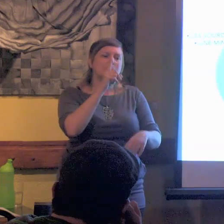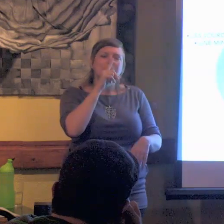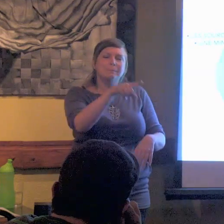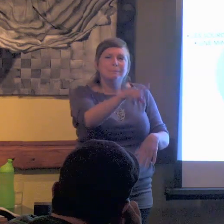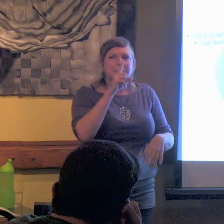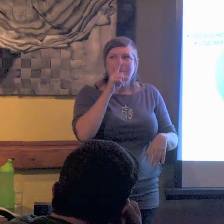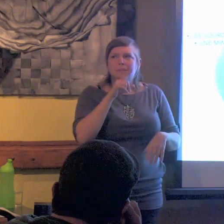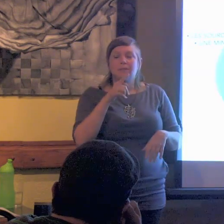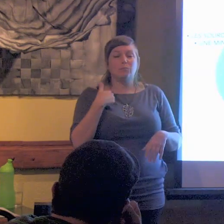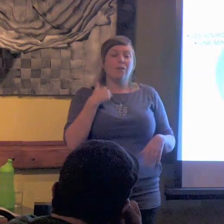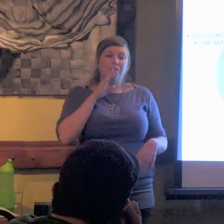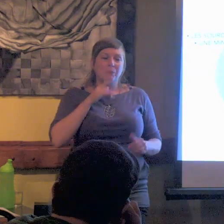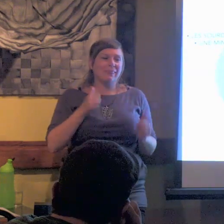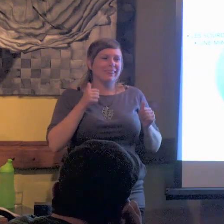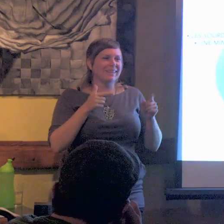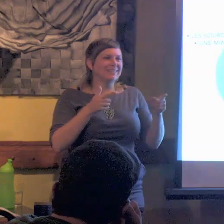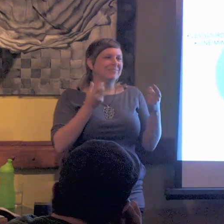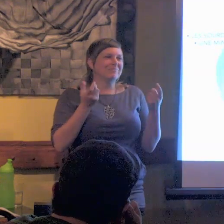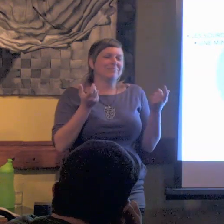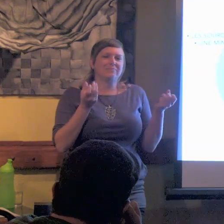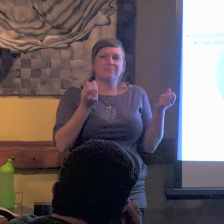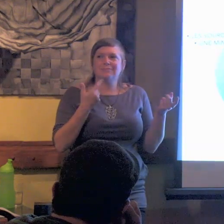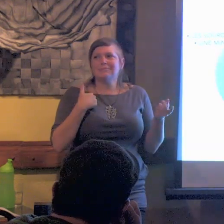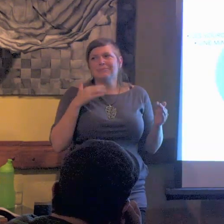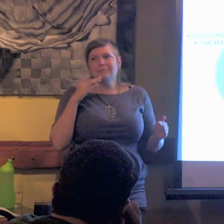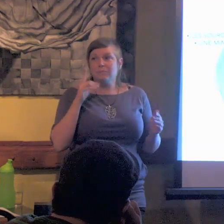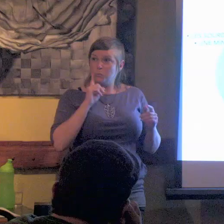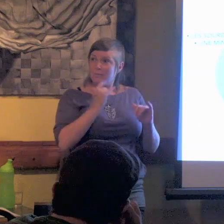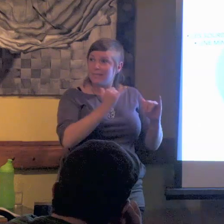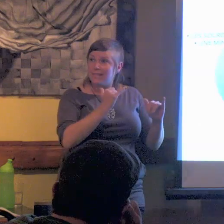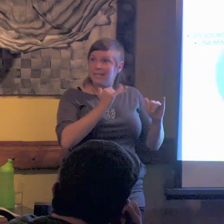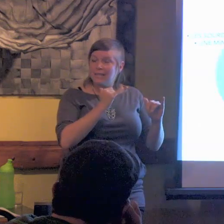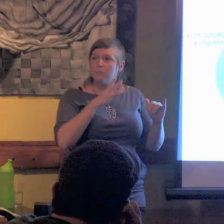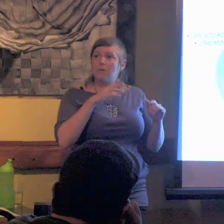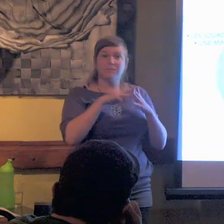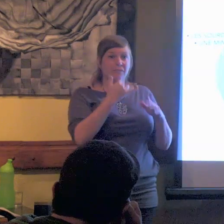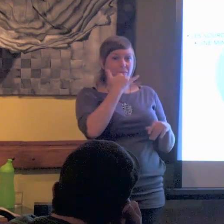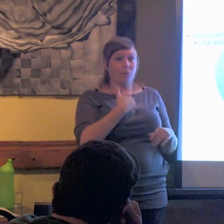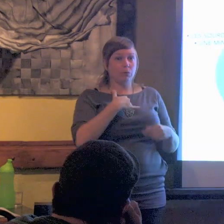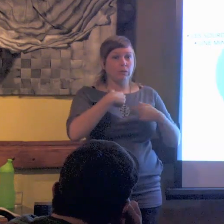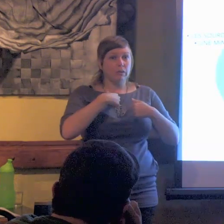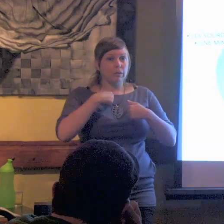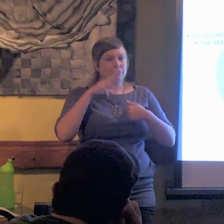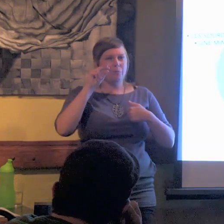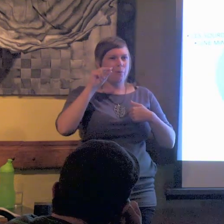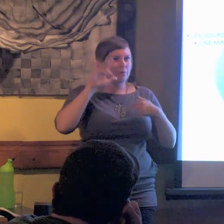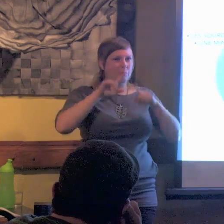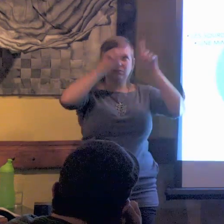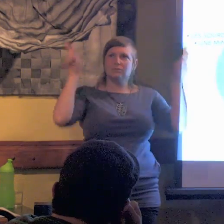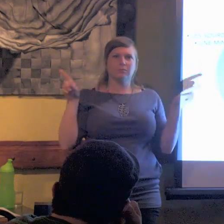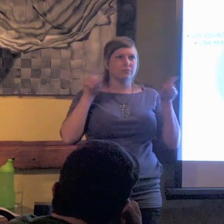choses. Puis, même si la personne en face de nous est sourde comme nous, on dit, ben écoute, moi là, je suis sourde comme l'autre, mais moi